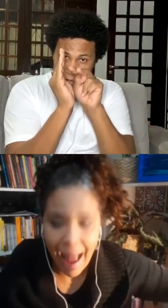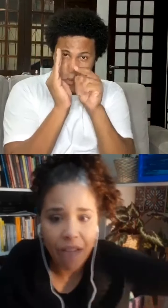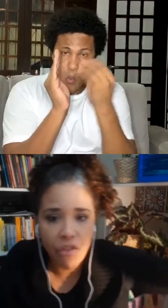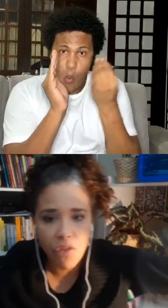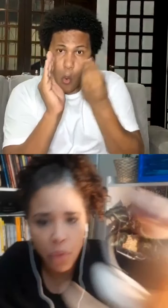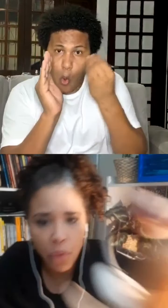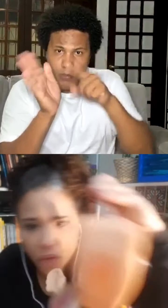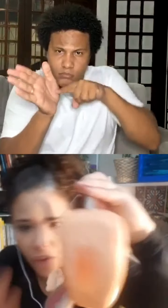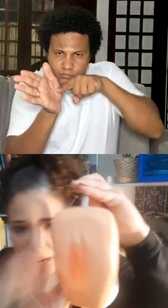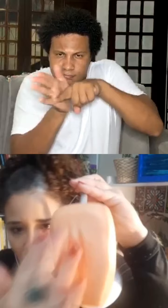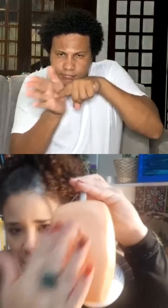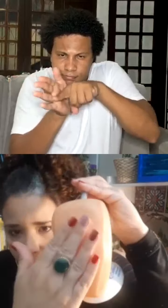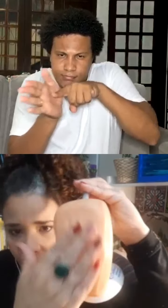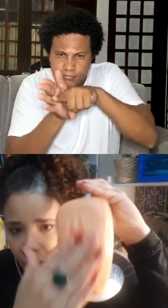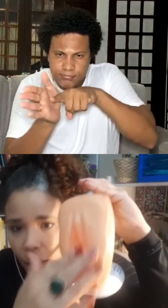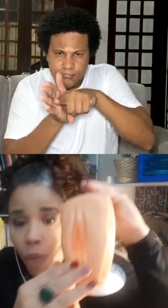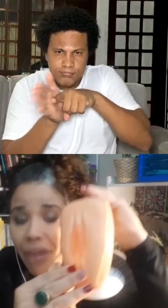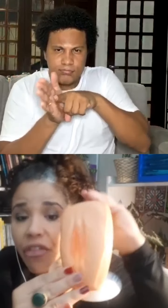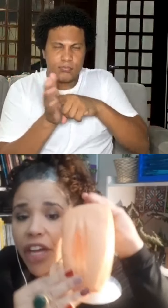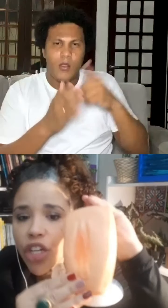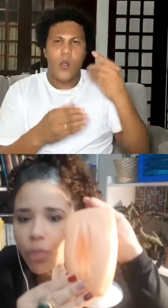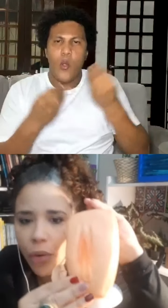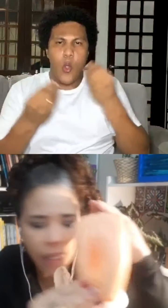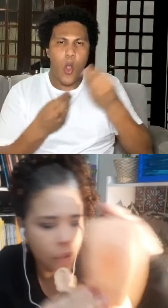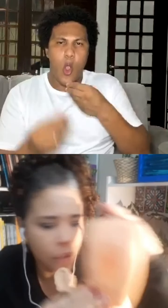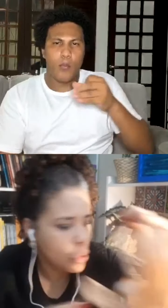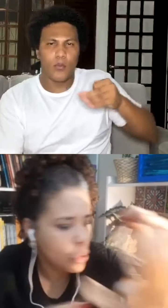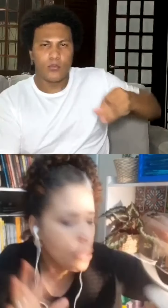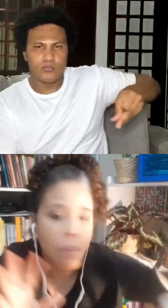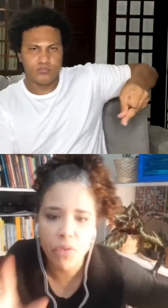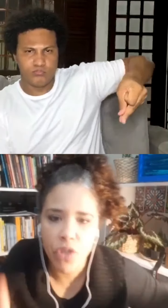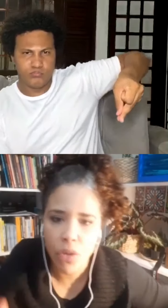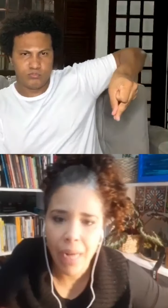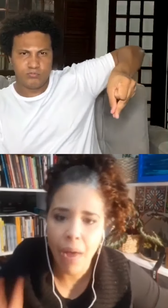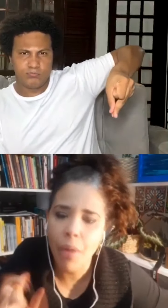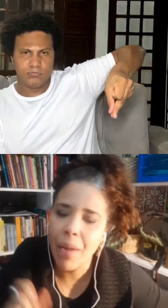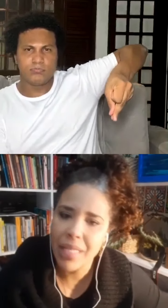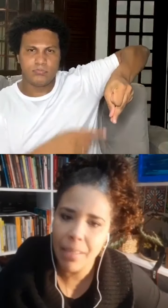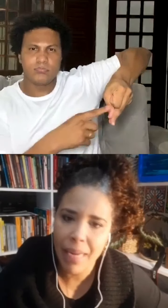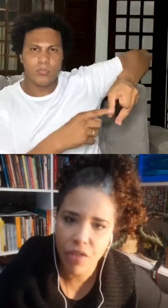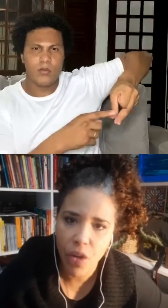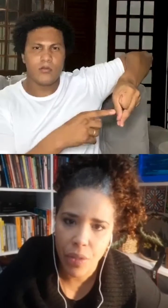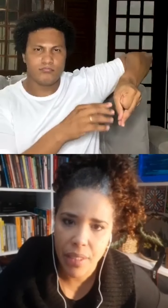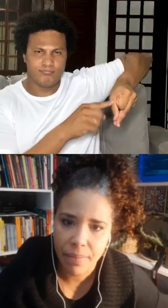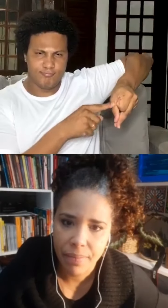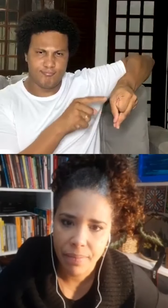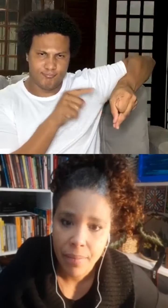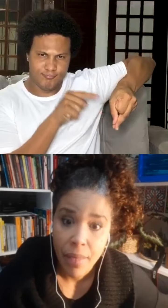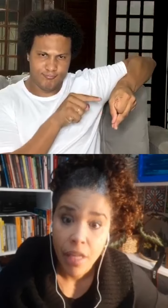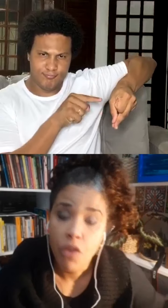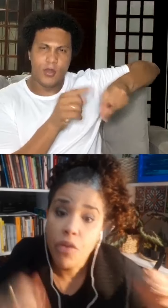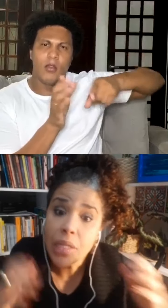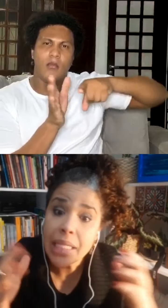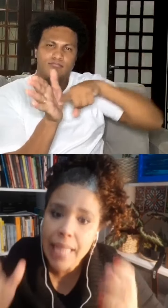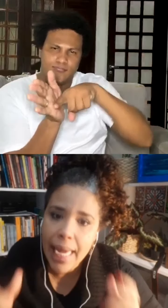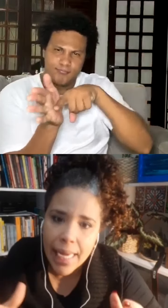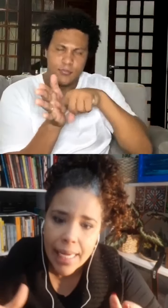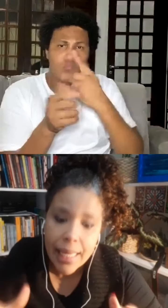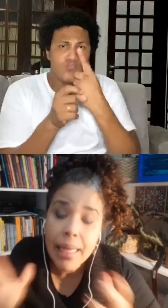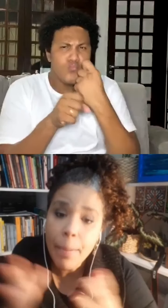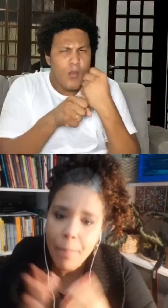a vulva uma vez por ano com um profissional é uma coisa maravilhosa.